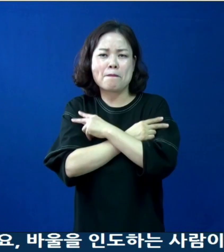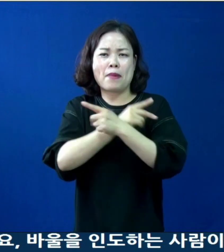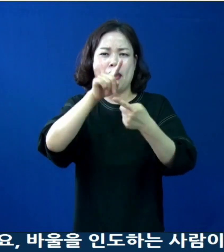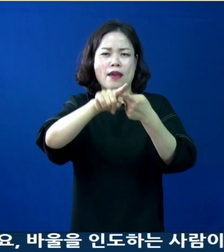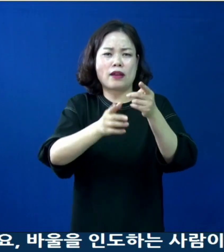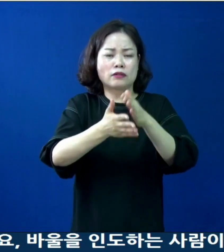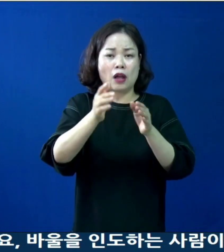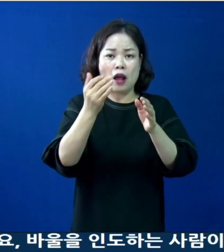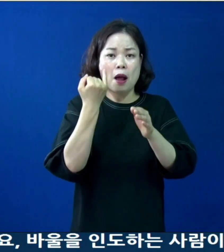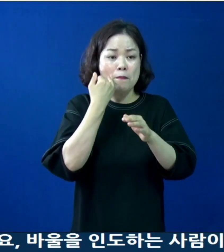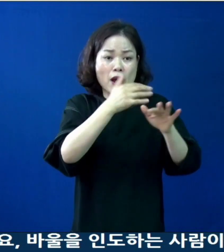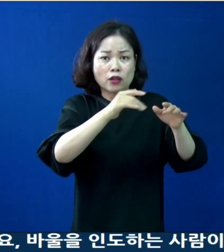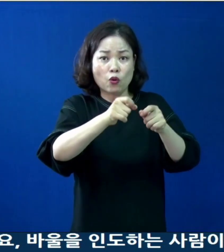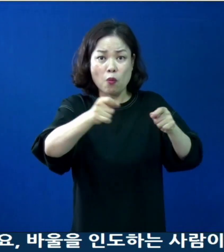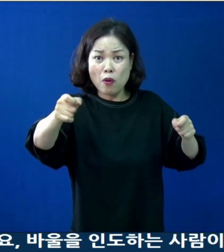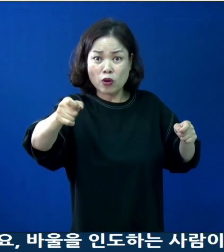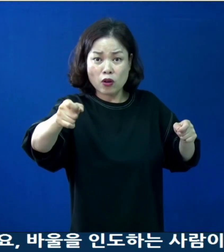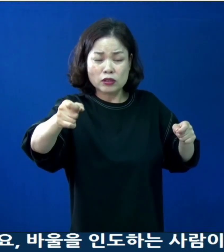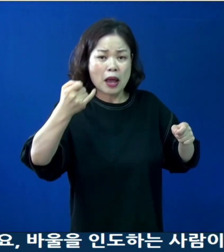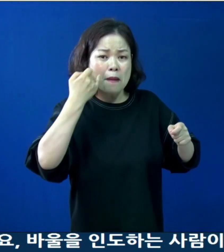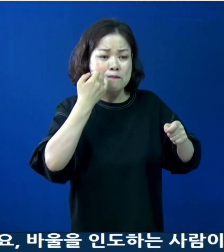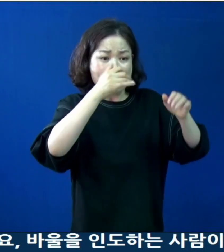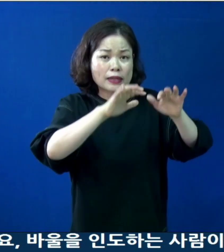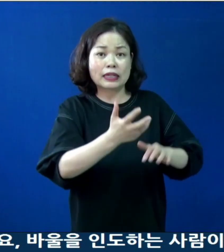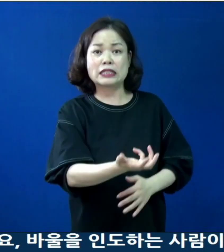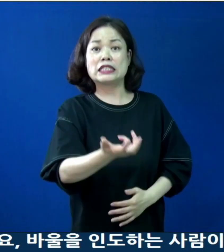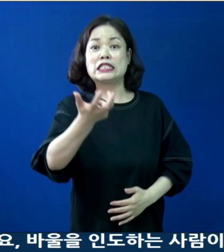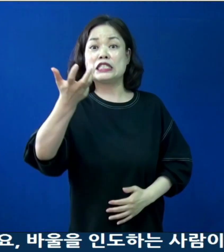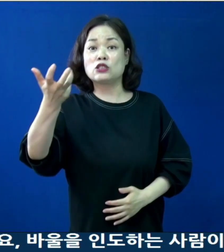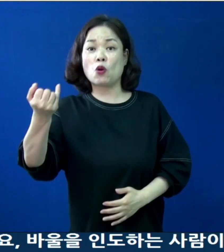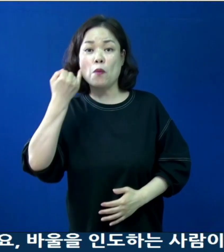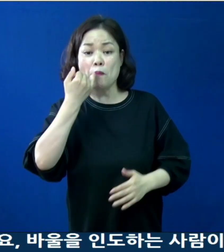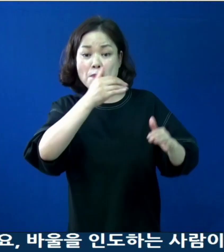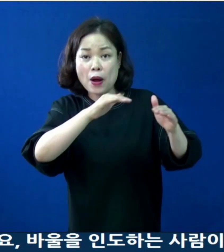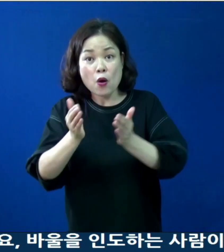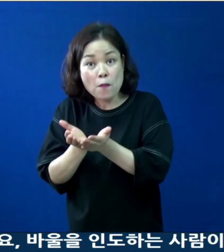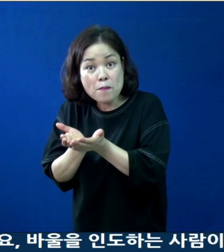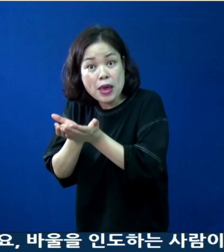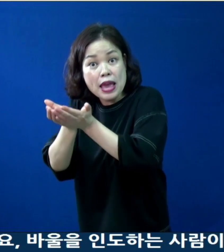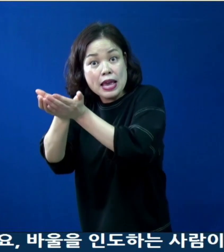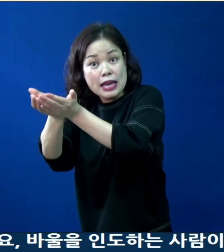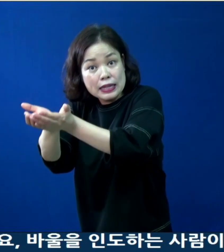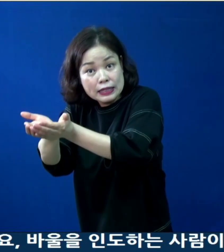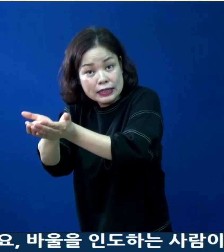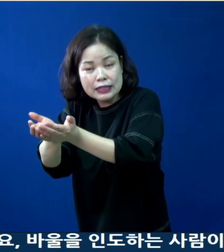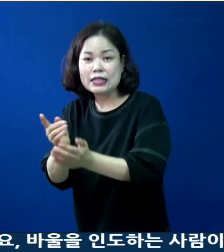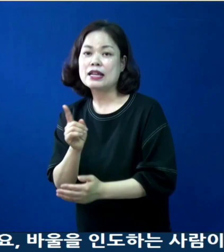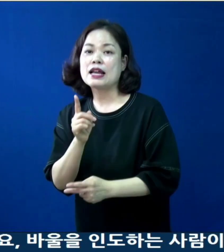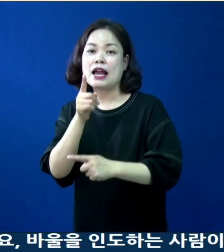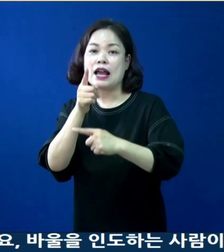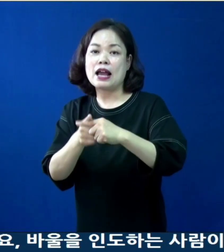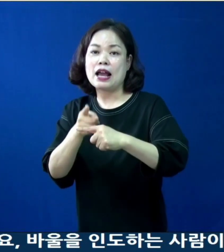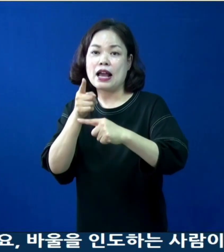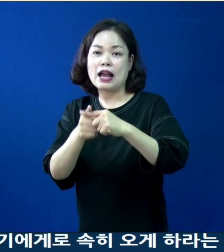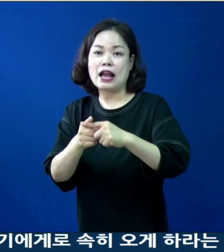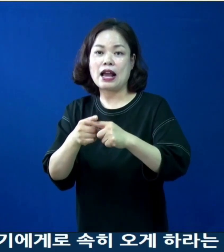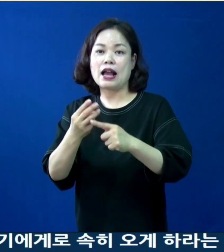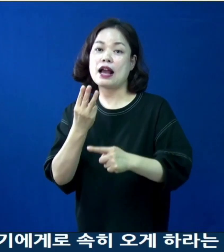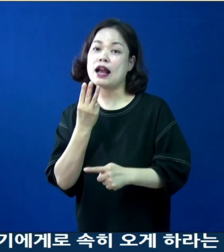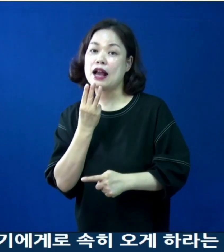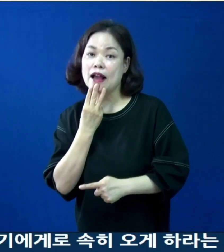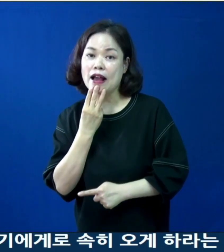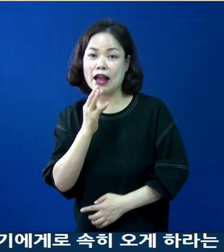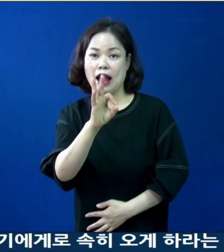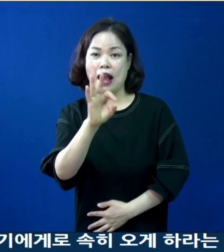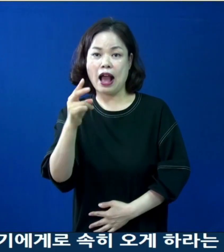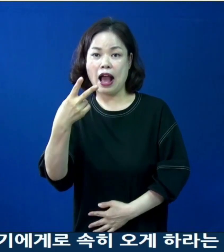바다로부터 꽤 떨어져 있어요. 그래서 바다까지 이동을 해서 바다에서 배를 타고 아덴까지 이동하는 겁니다. 이 거리는 서울에서